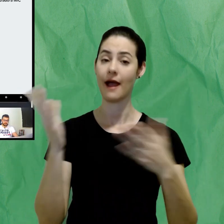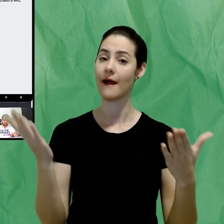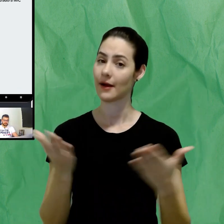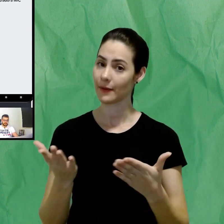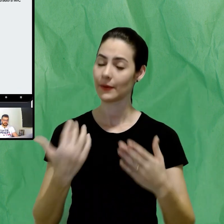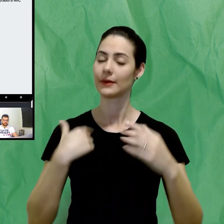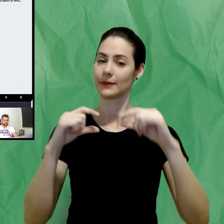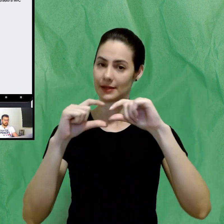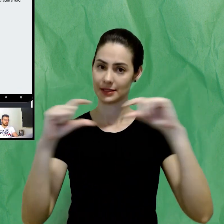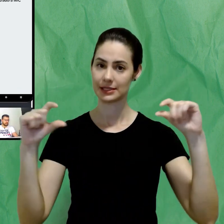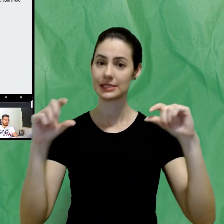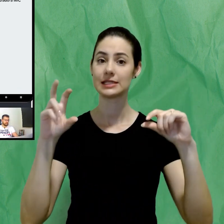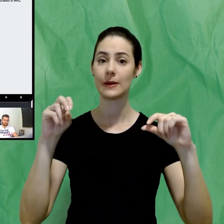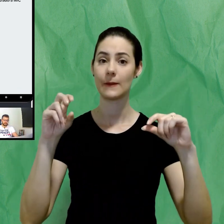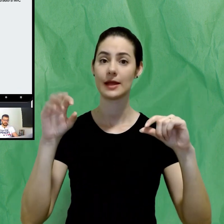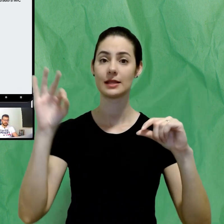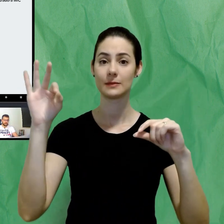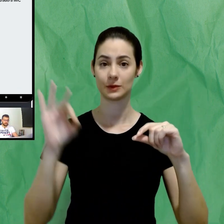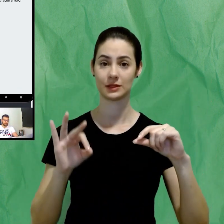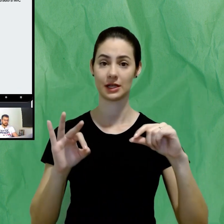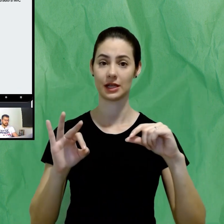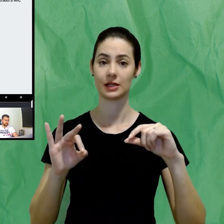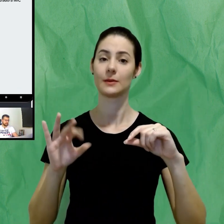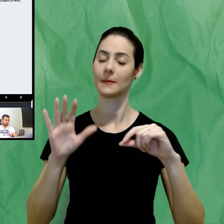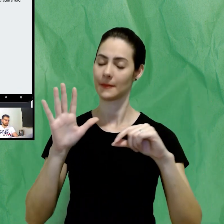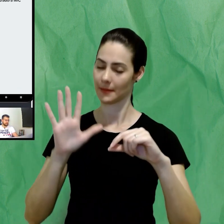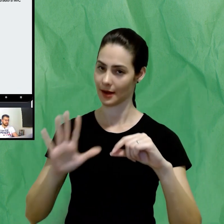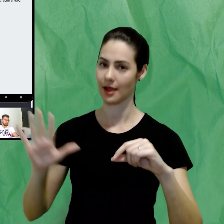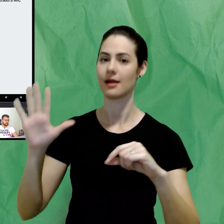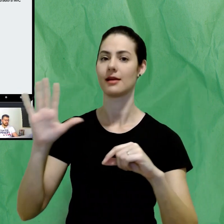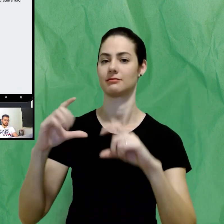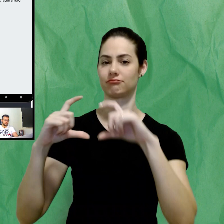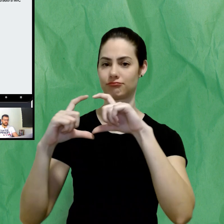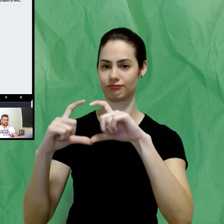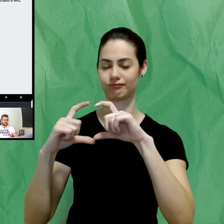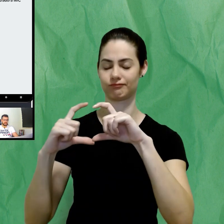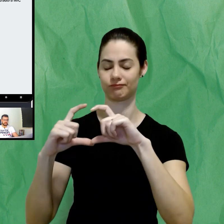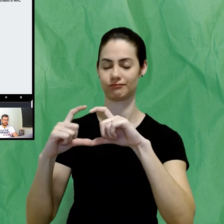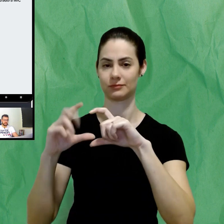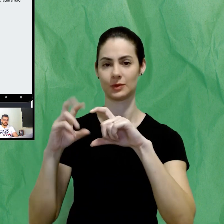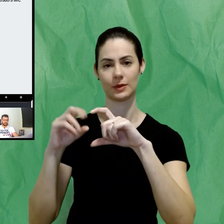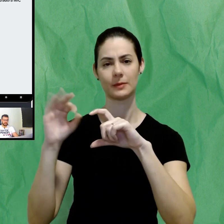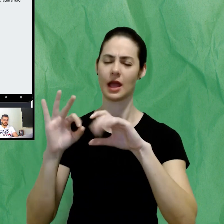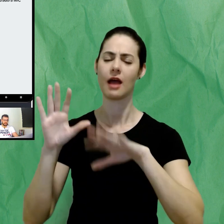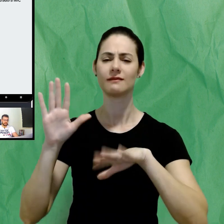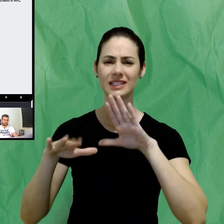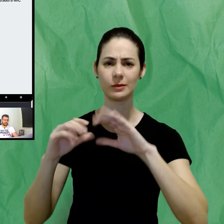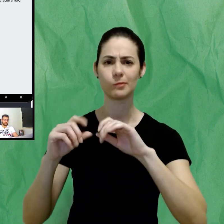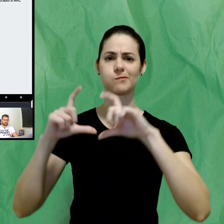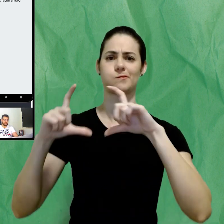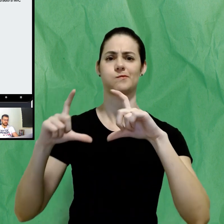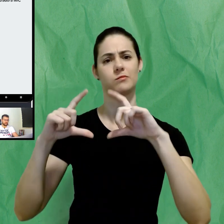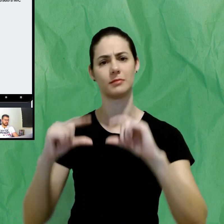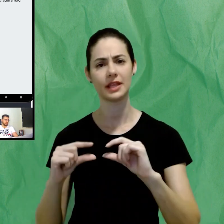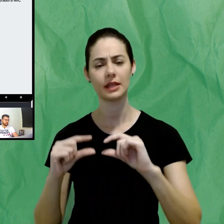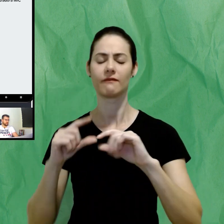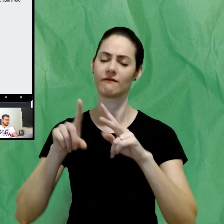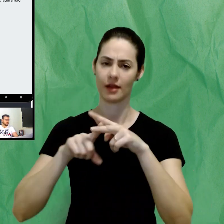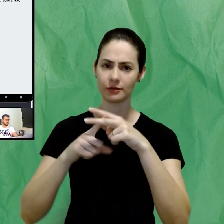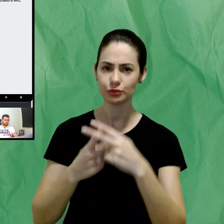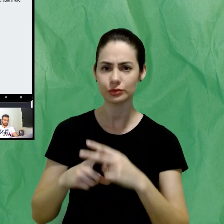agora um espaço de 50% para essa área. Qualquer coisa a gente vai ajustando, tá? Se ficar grande ou se ficar